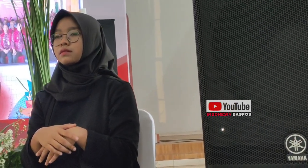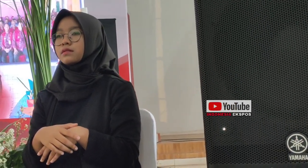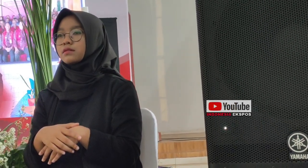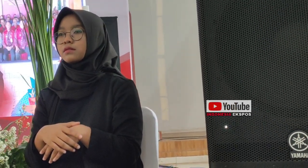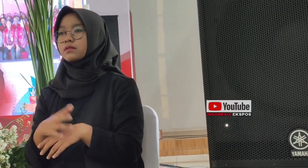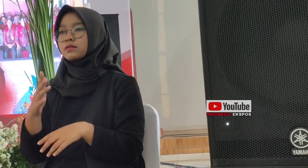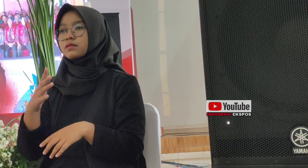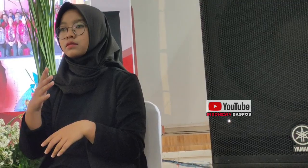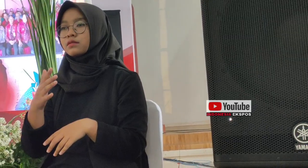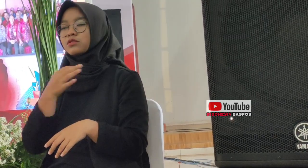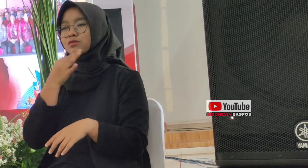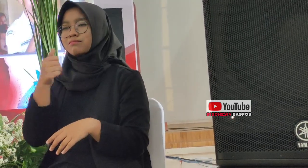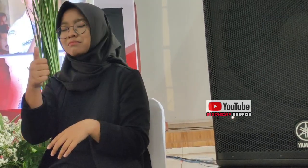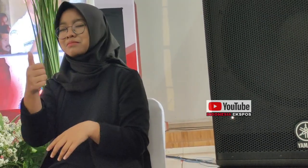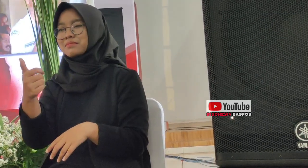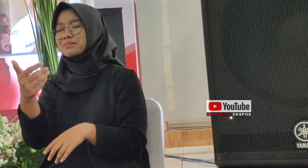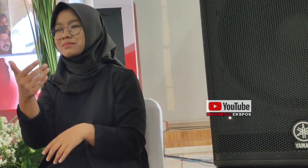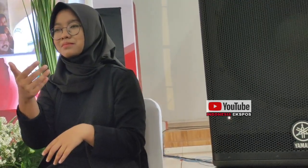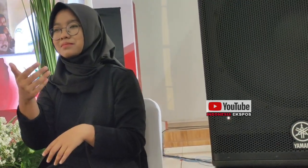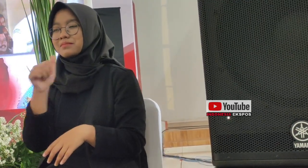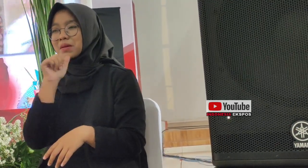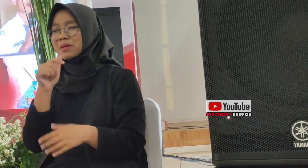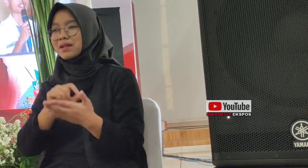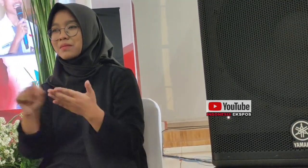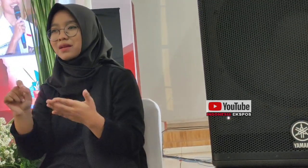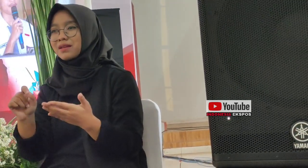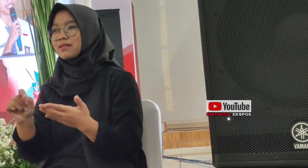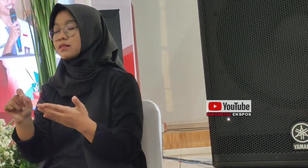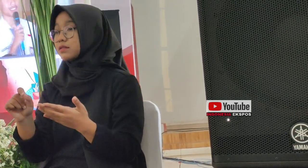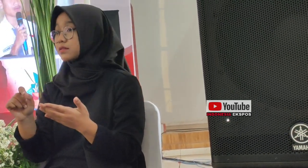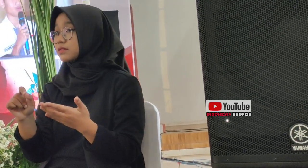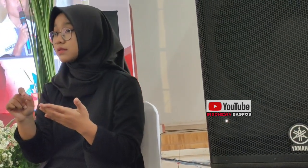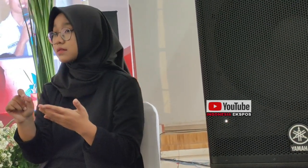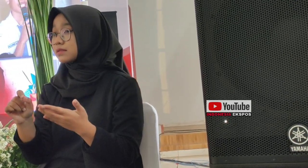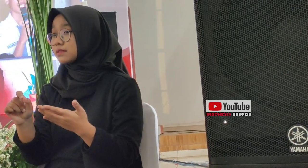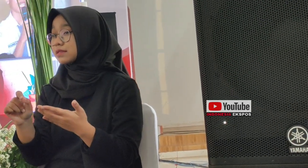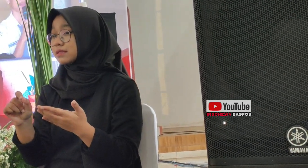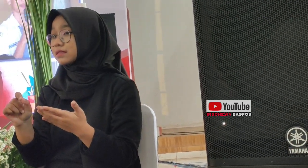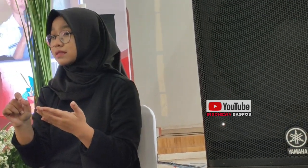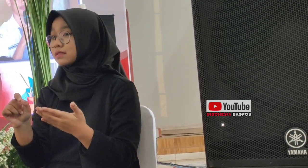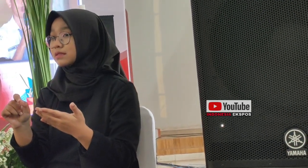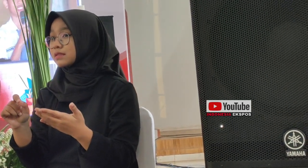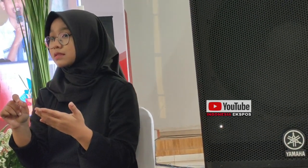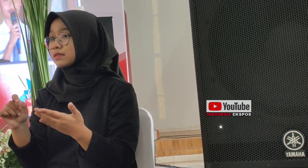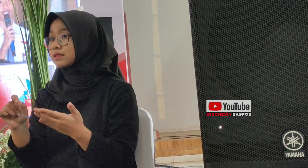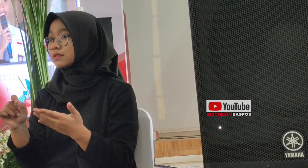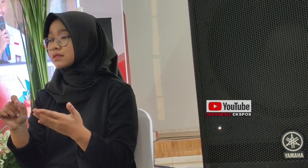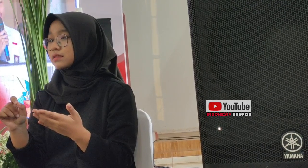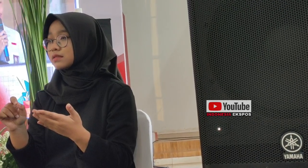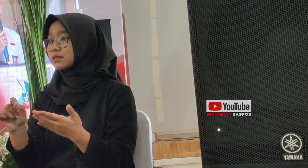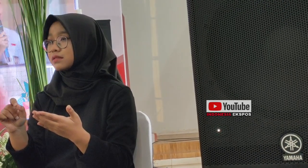suaranya api. Siapa namanya? Mas Salim, Pak. Muhammad Salim, Pak.